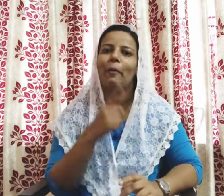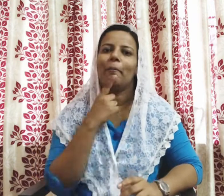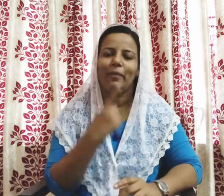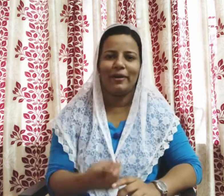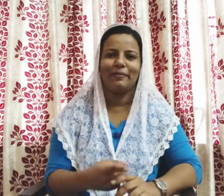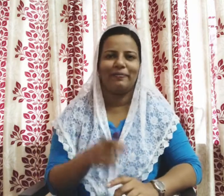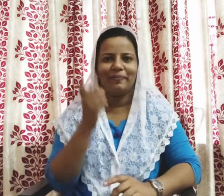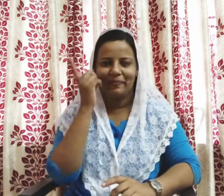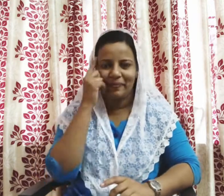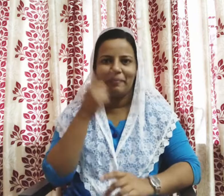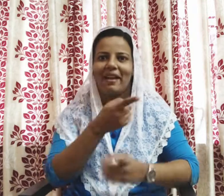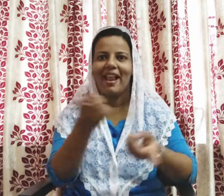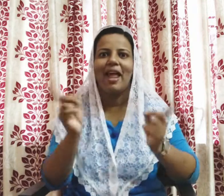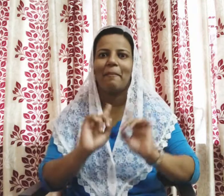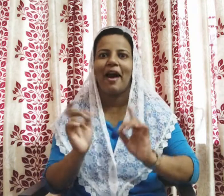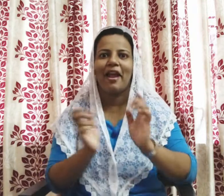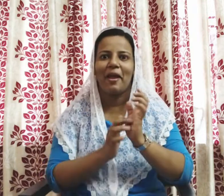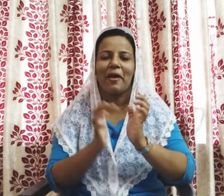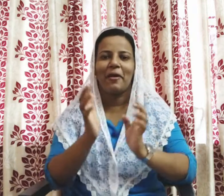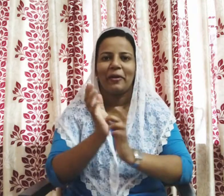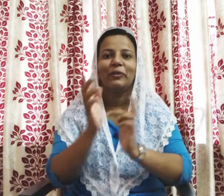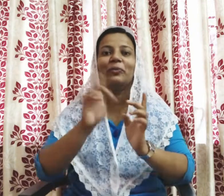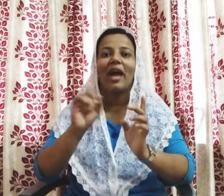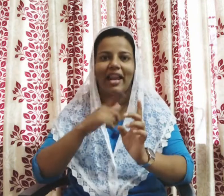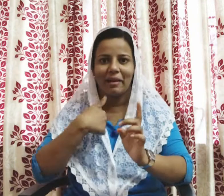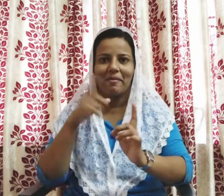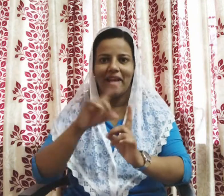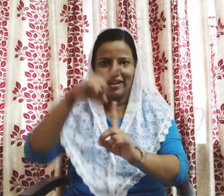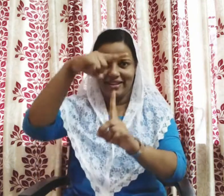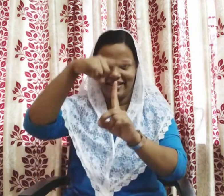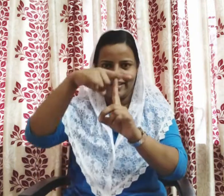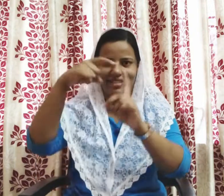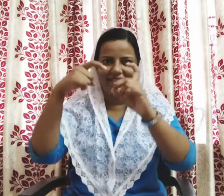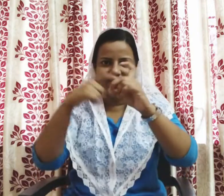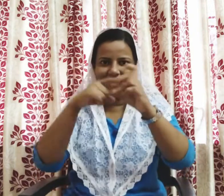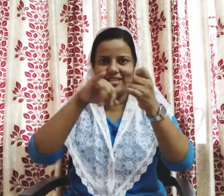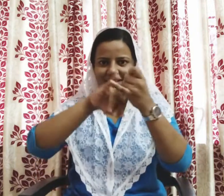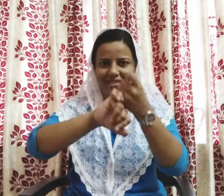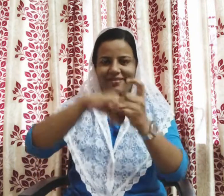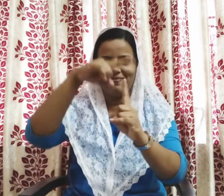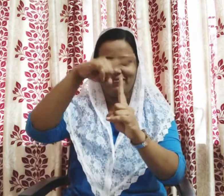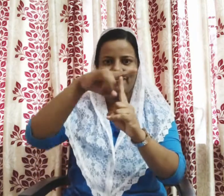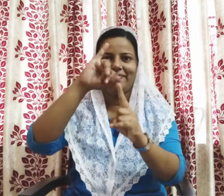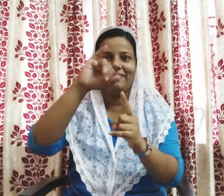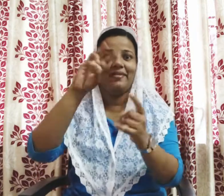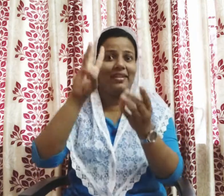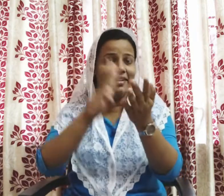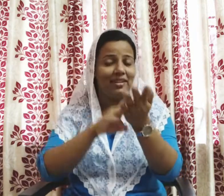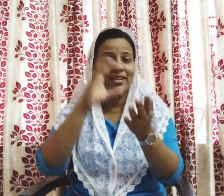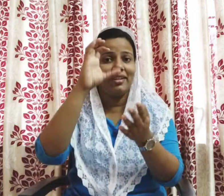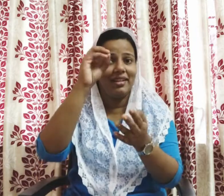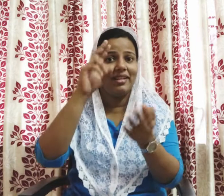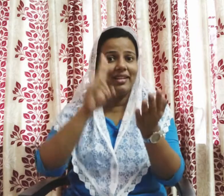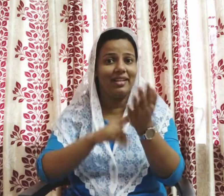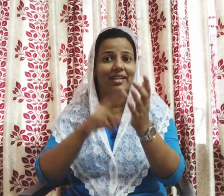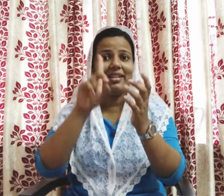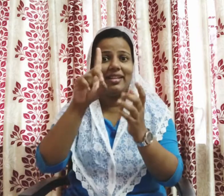എന്താകും? നിങ്ങൾ എൻ്റെ സാക്ഷികളാകും. പ്രിയപ്പെട്ടവരെ, ഇന്ന് പരിശുദ്ധാത്മാവ് നമ്മളിൽ വസിച്ചിട്ട് എന്താ ചെയ്യുന്നത്? നമ്മളിലൂടെ